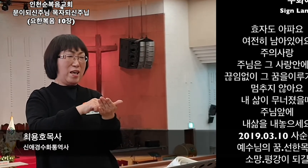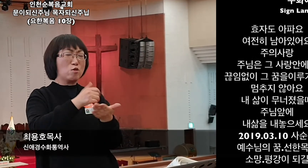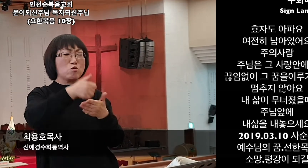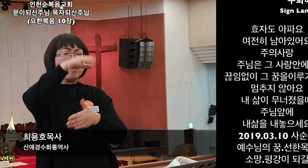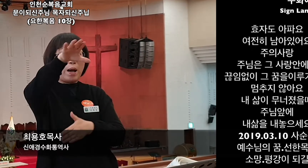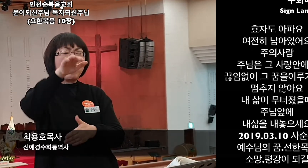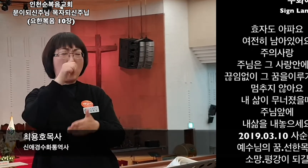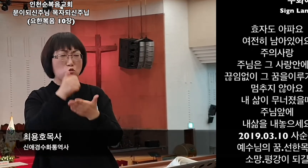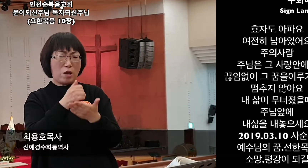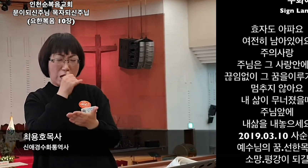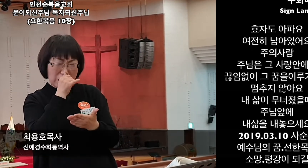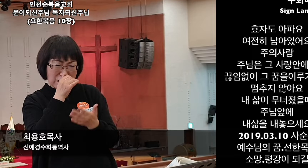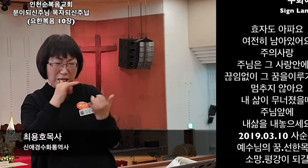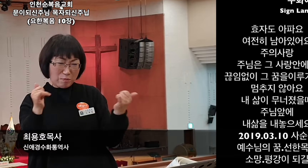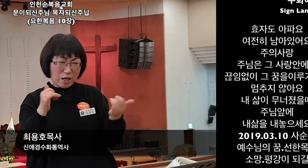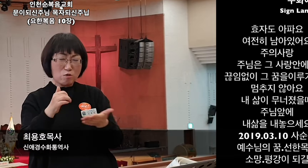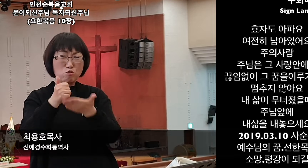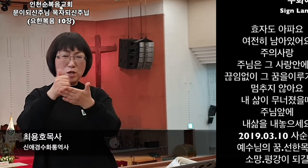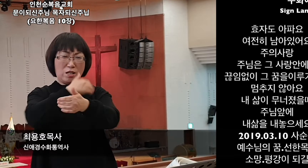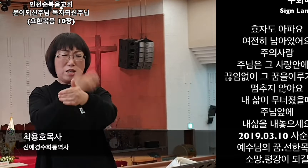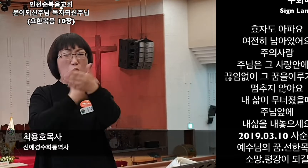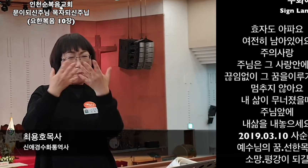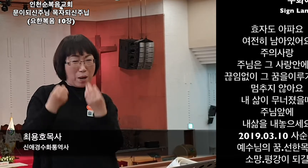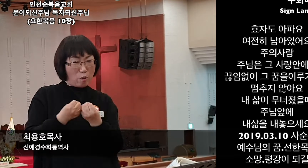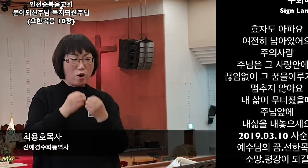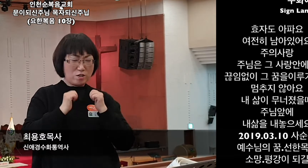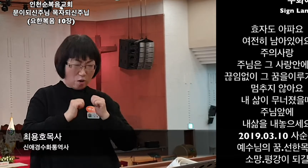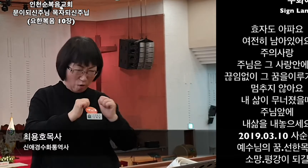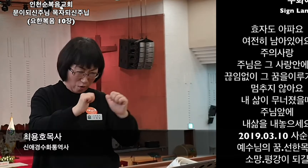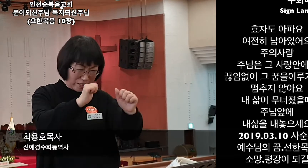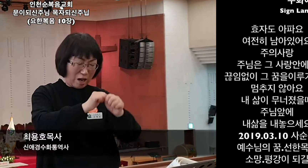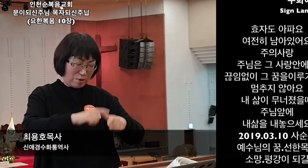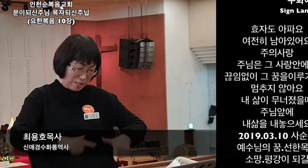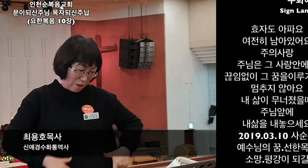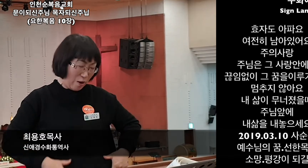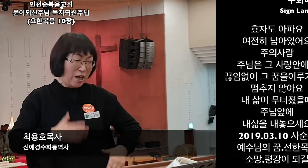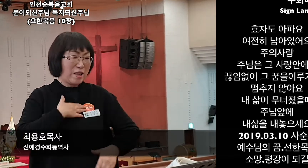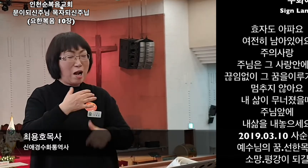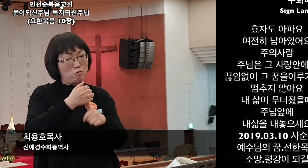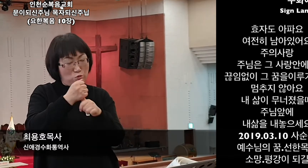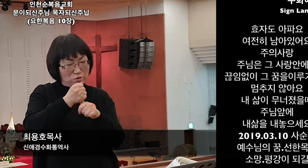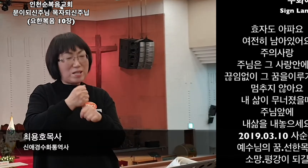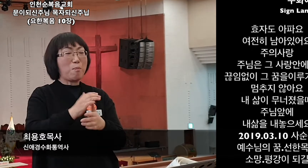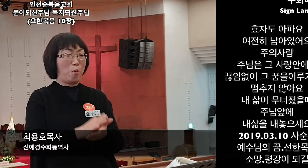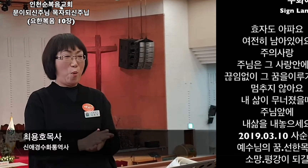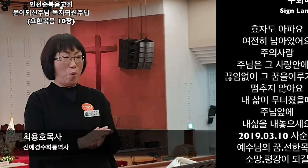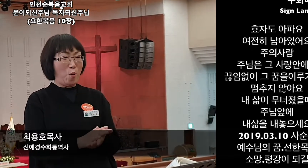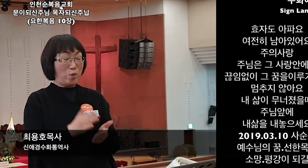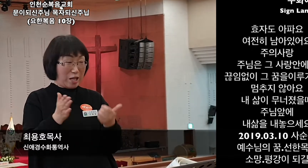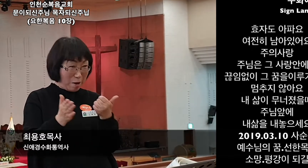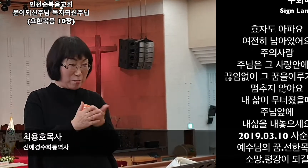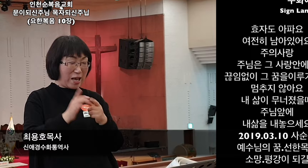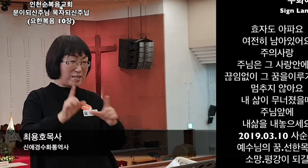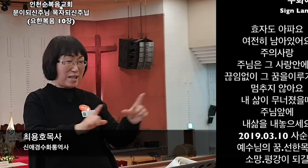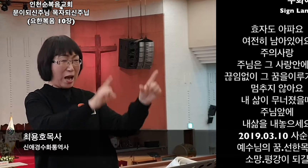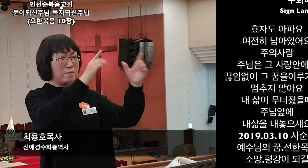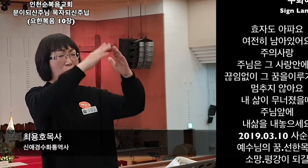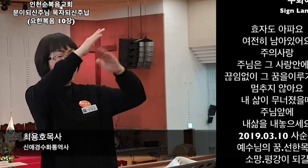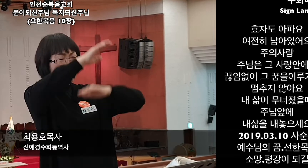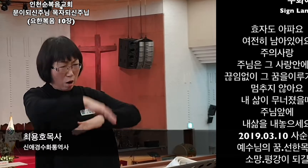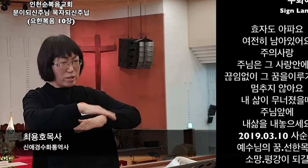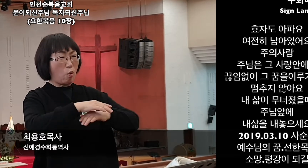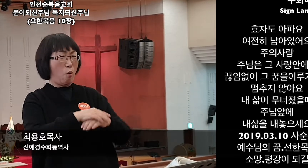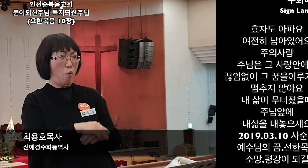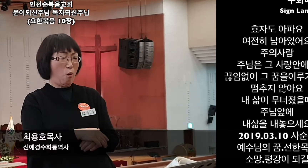주님의 사랑 그거 붙잡으시고, 주는 능력이 많으세요. 성실하신 인자로 나를 붙잡을 겁니다. 그러니 삶이 무너졌을